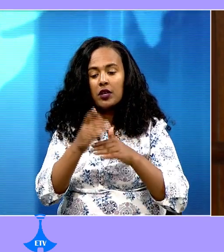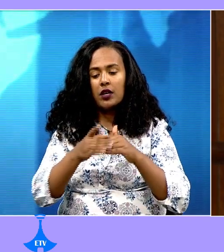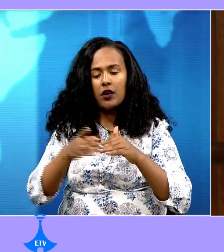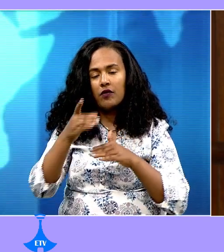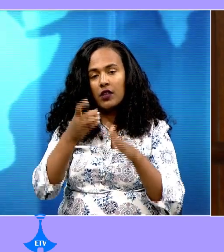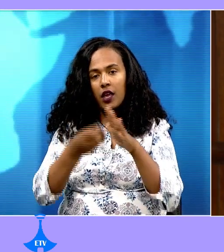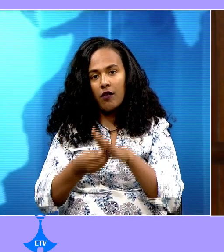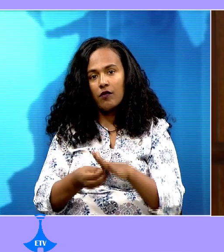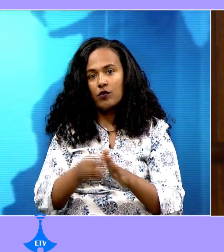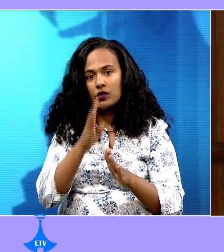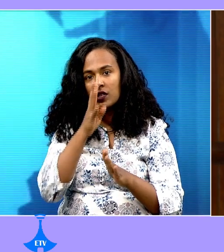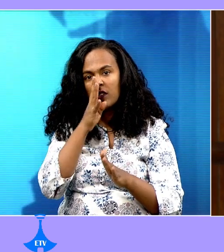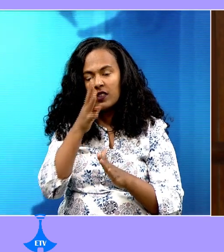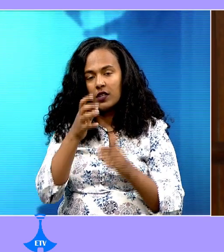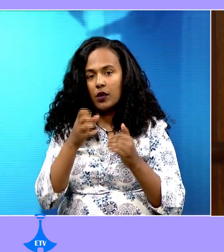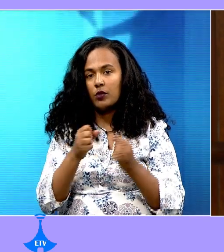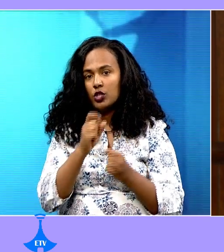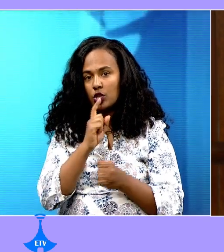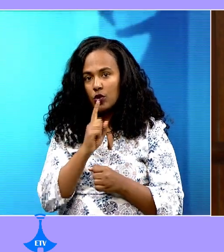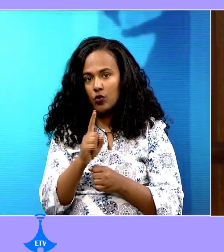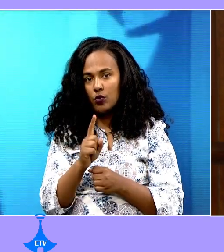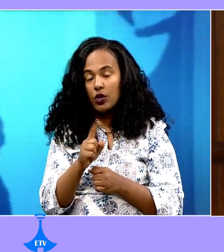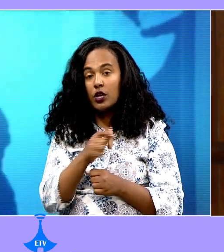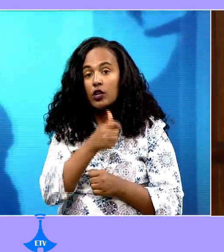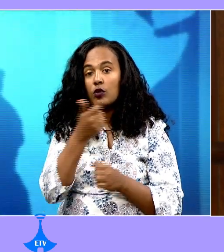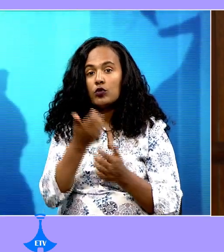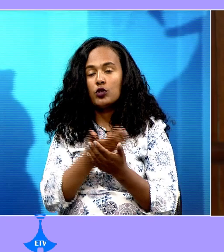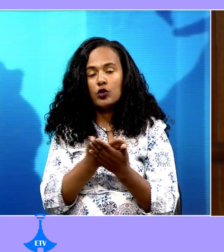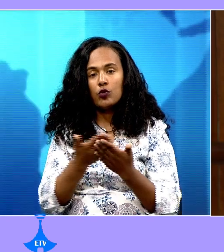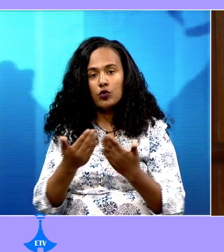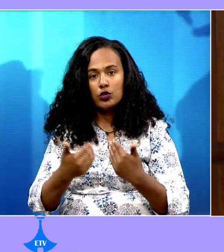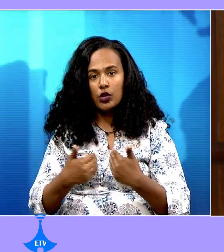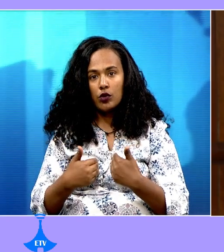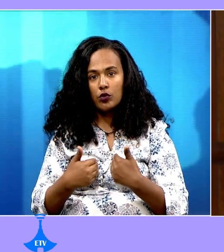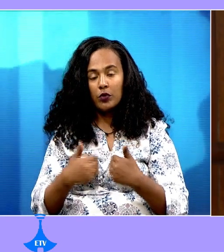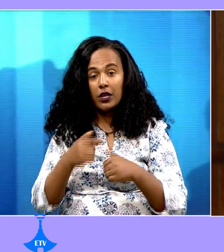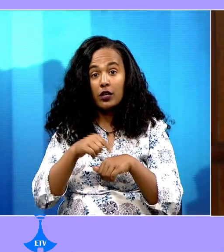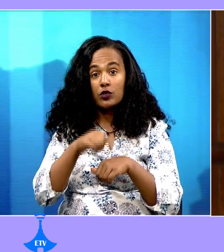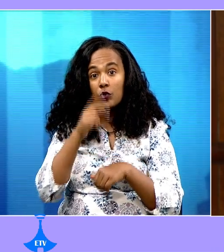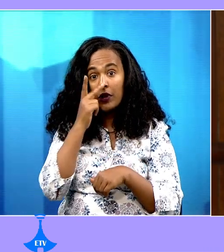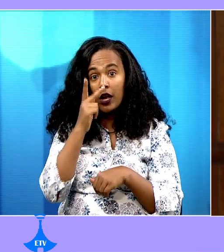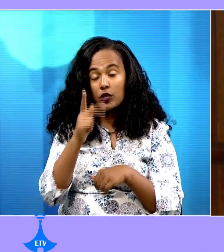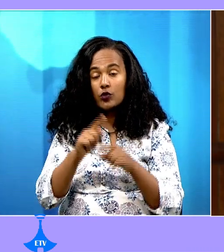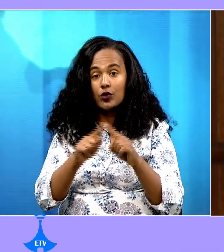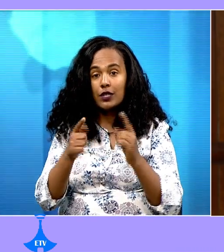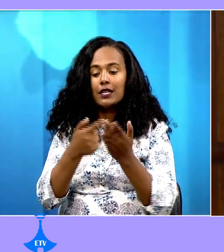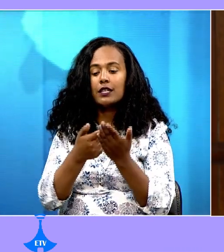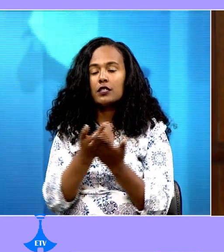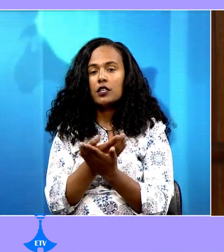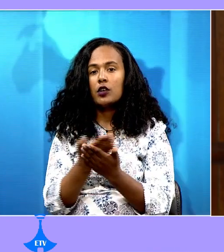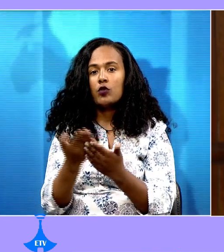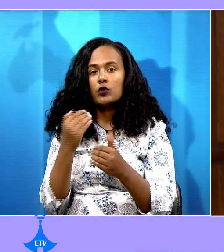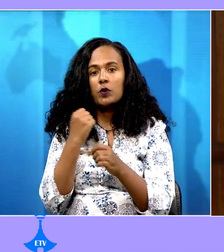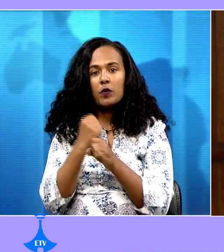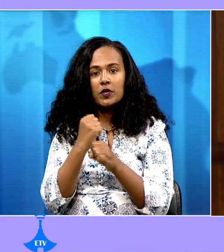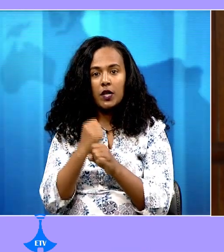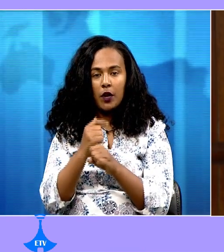ኢንፍሉዌንስ ሊፈጥር የሚችል ነው። በዛ በኩል ሌሎች ነገሮች አሉ በየጊዜው የምናያቸው። ግን እነዚህ ነገሮች በምንሰራበት